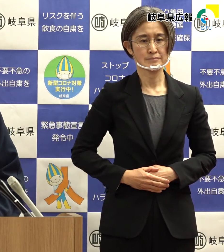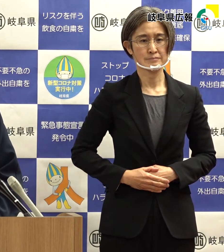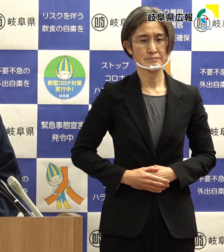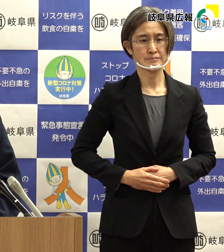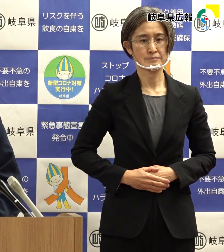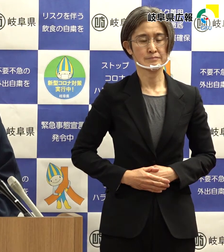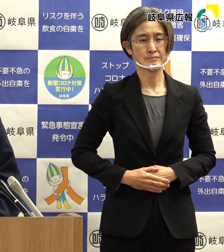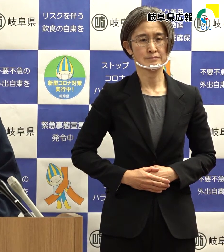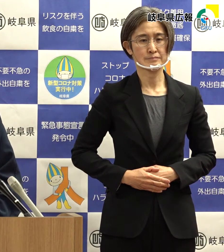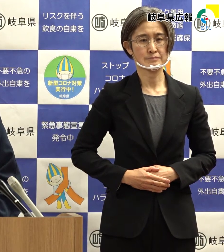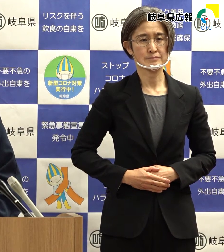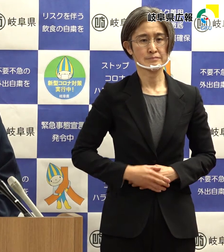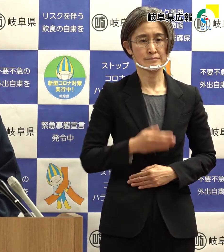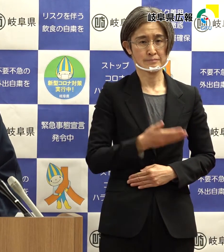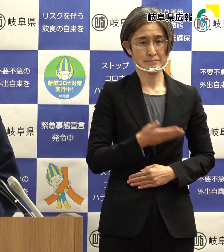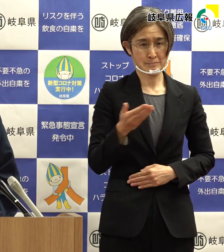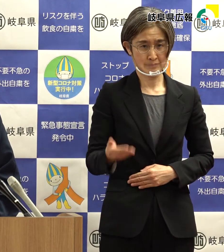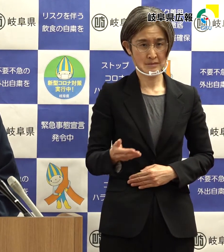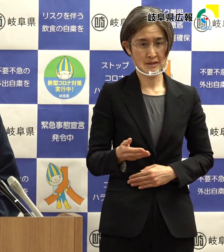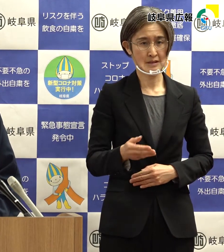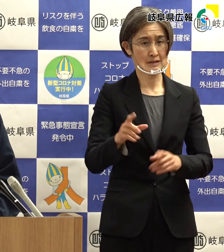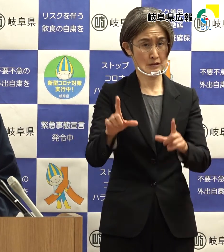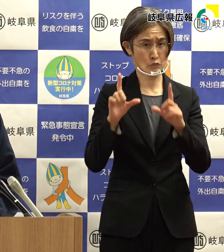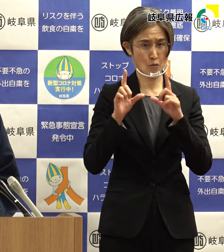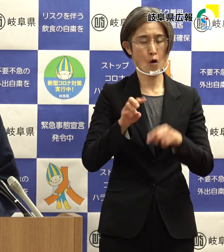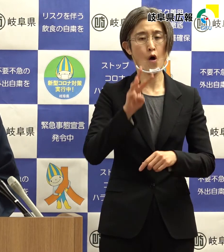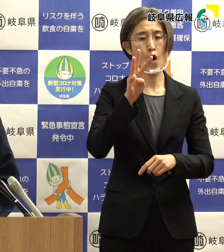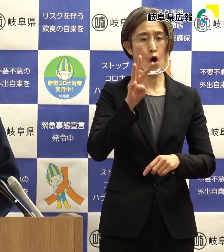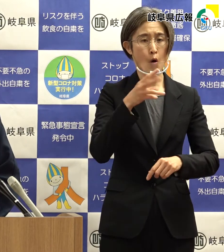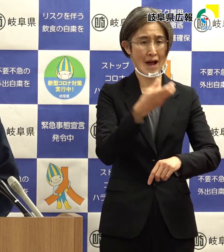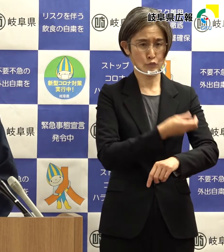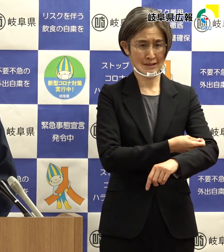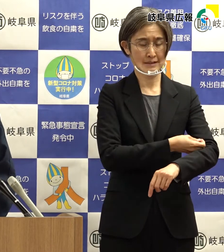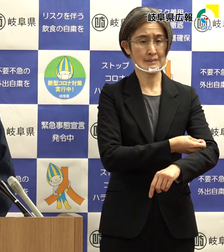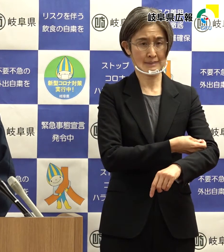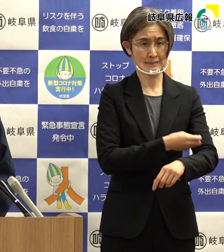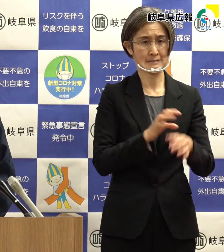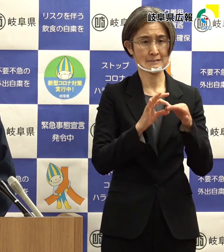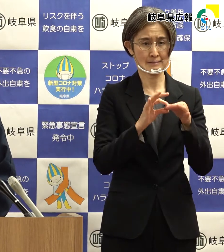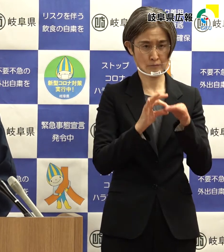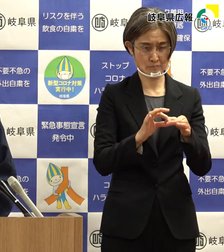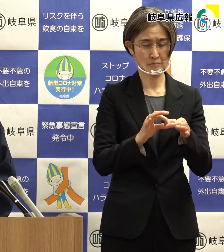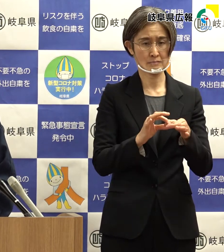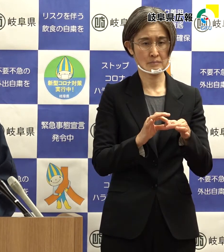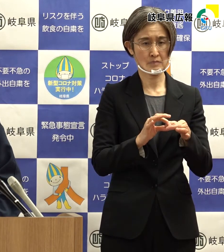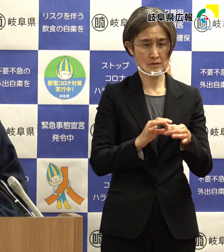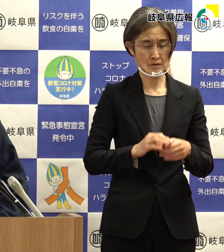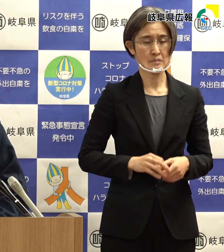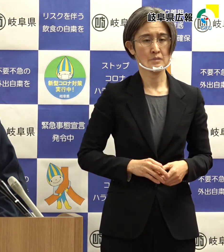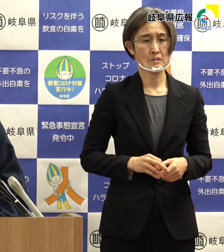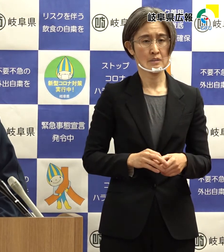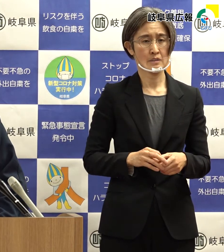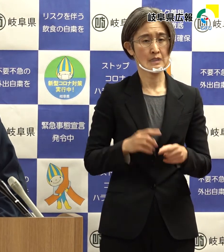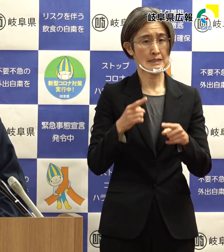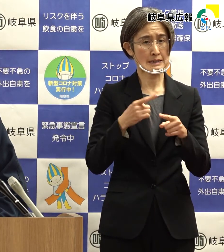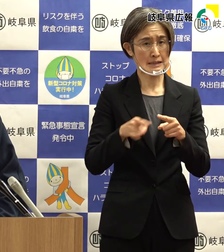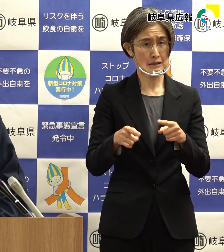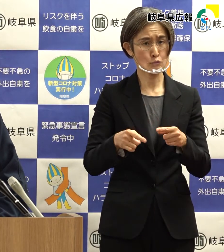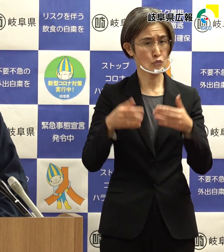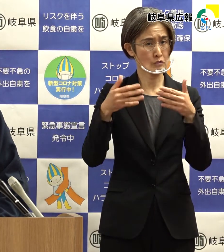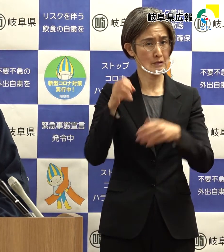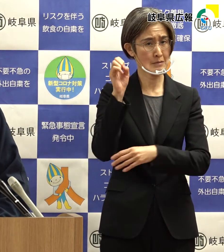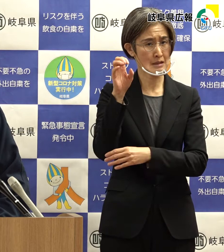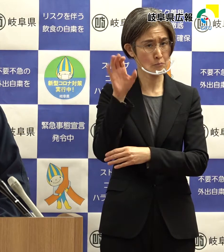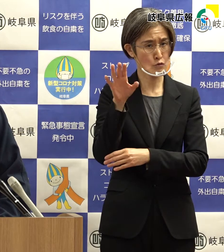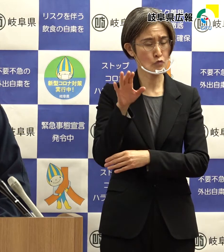また、ワクチン接種に向けて、はい、一部報道で5月頃に、はい、一般の方